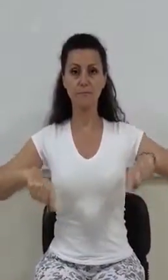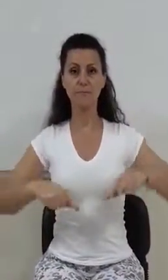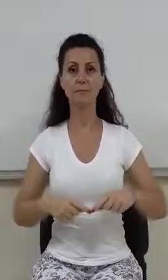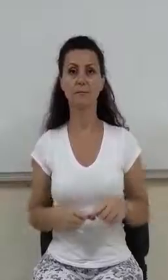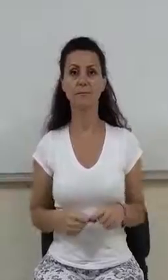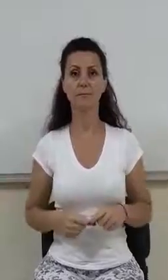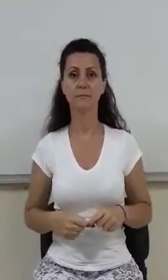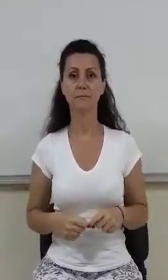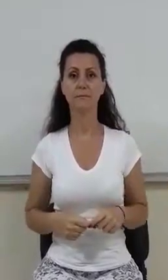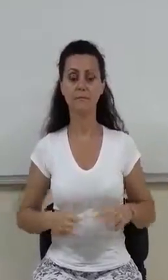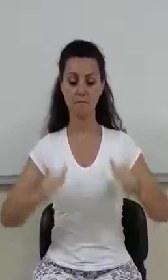tatil.